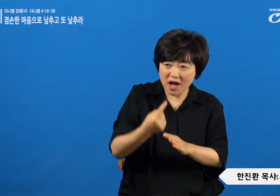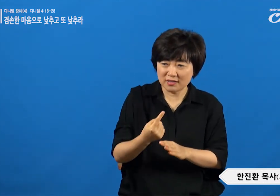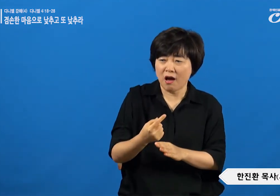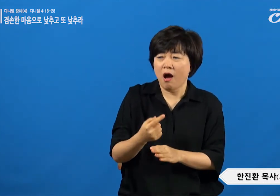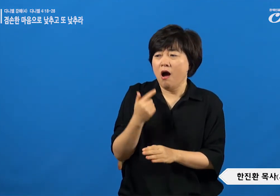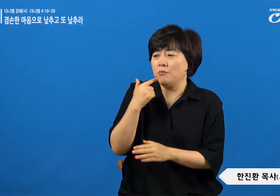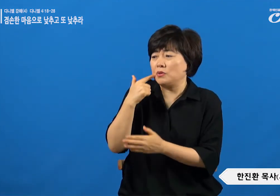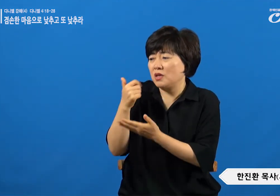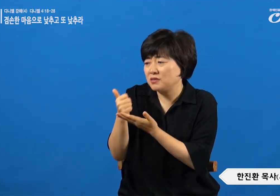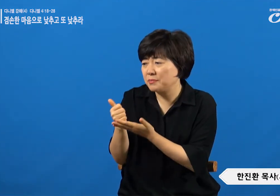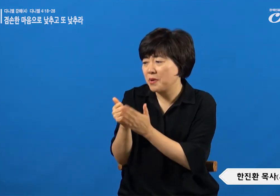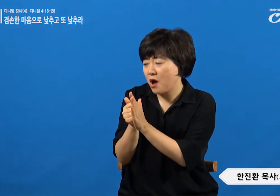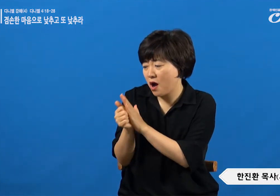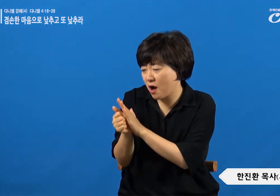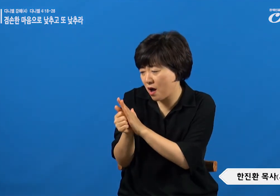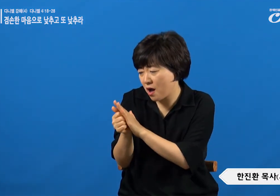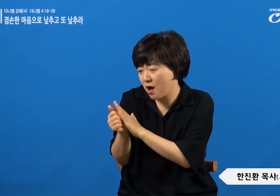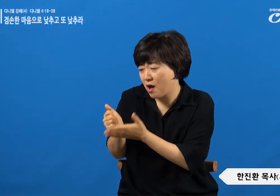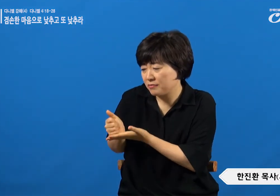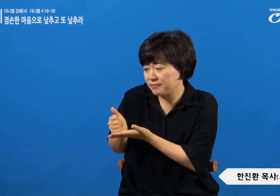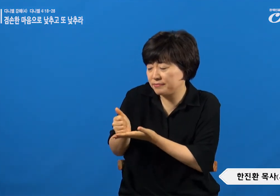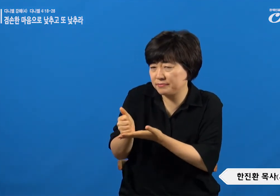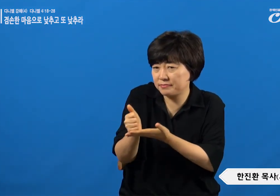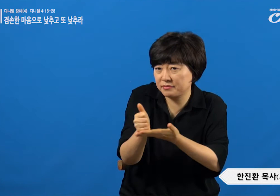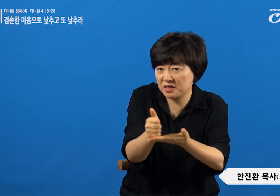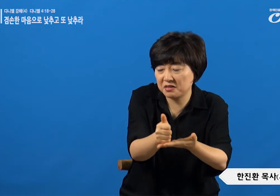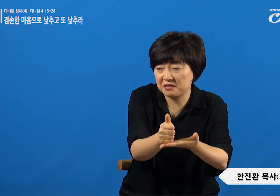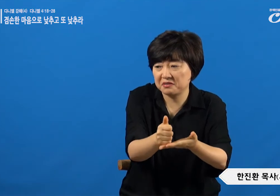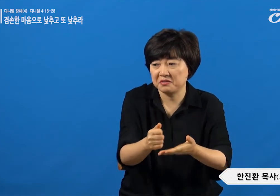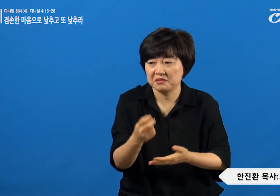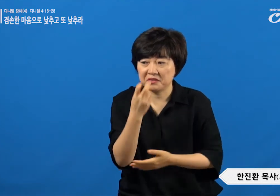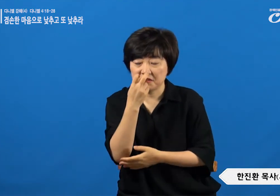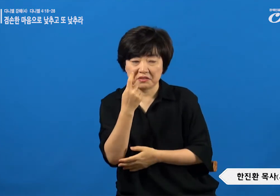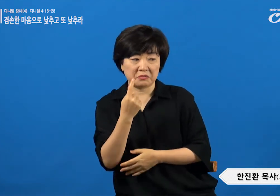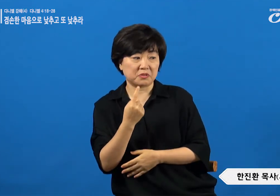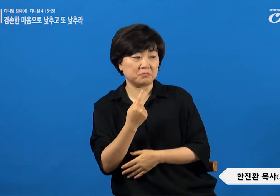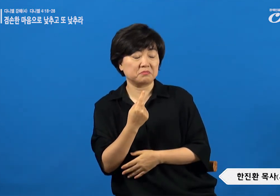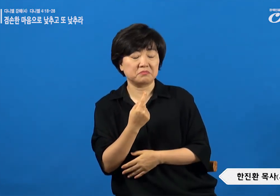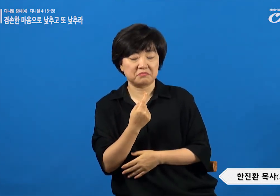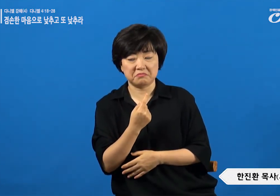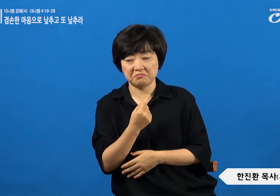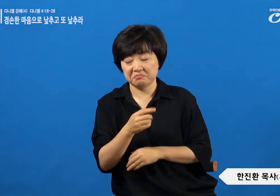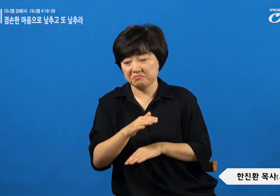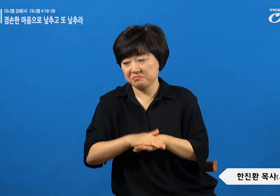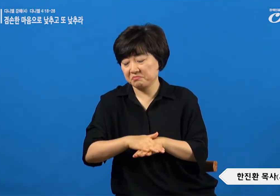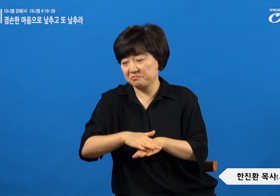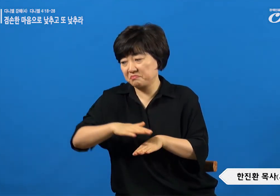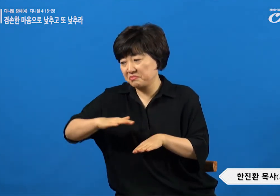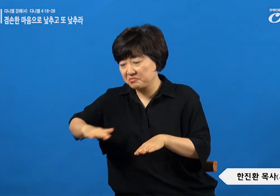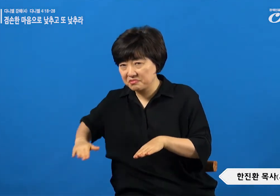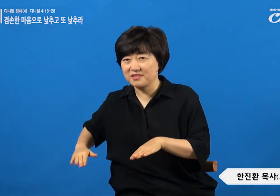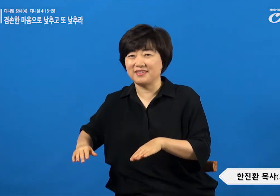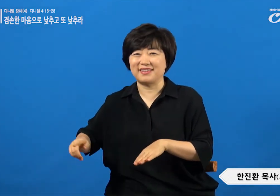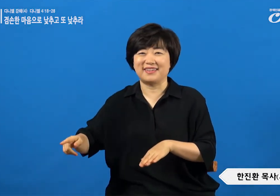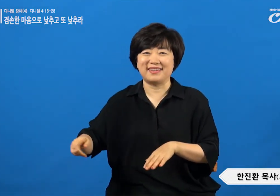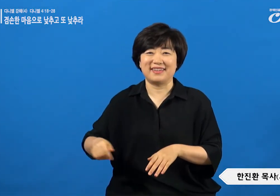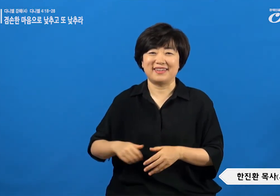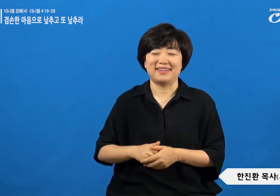목사님 오셨습니까? 정중하게 맞는 것을 보고는 수위가 머쓱해서 뒤로 물러서더랍니다.